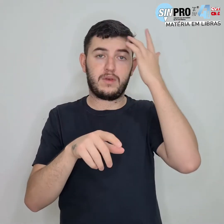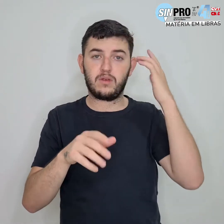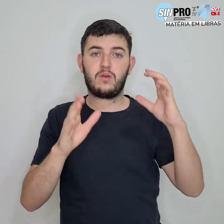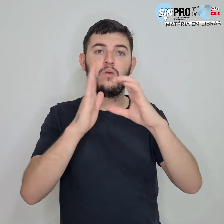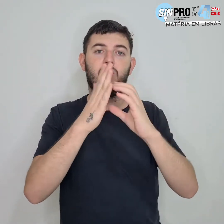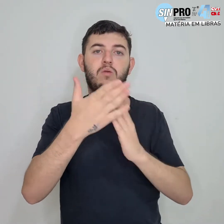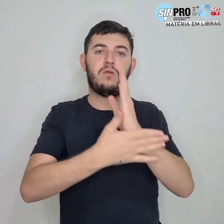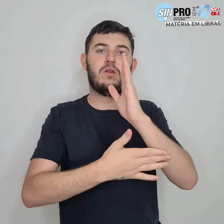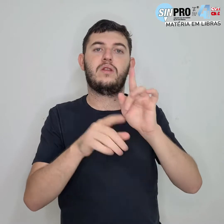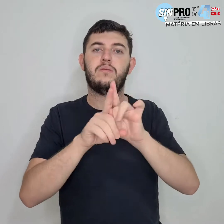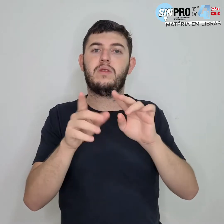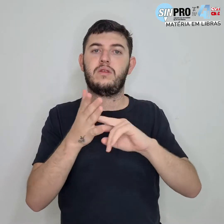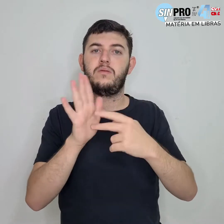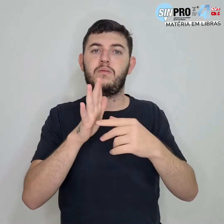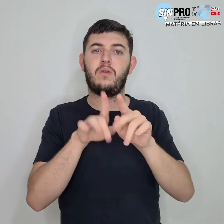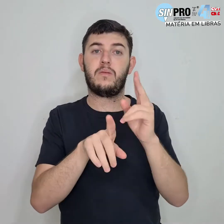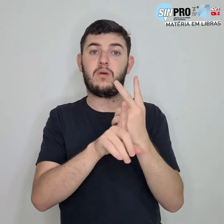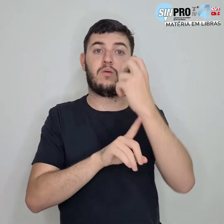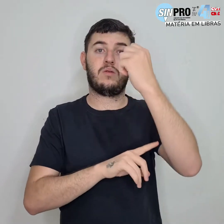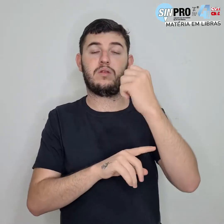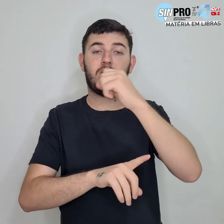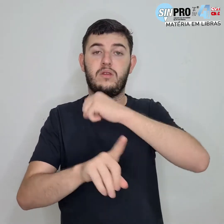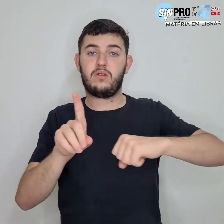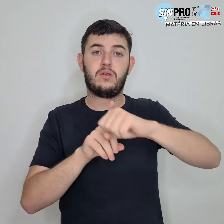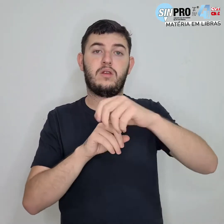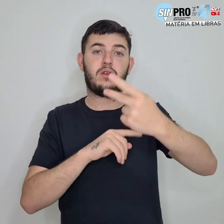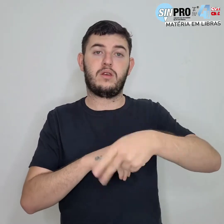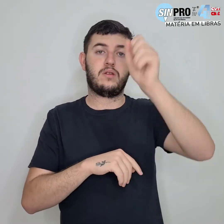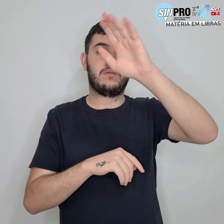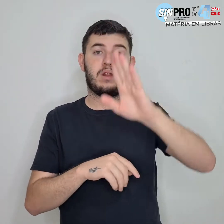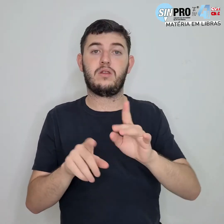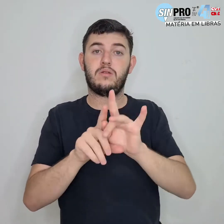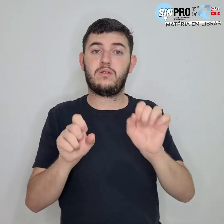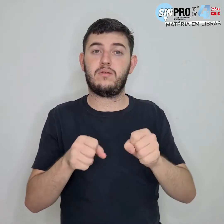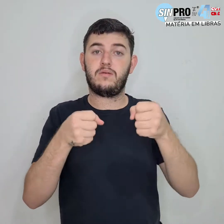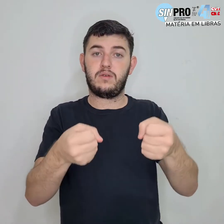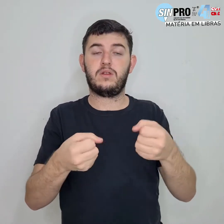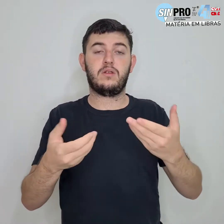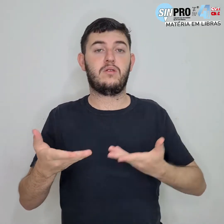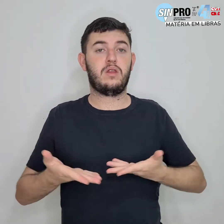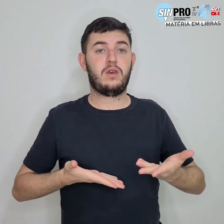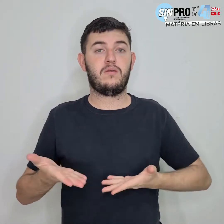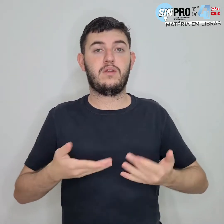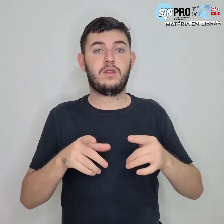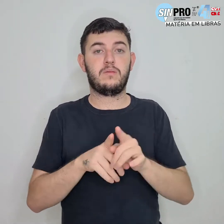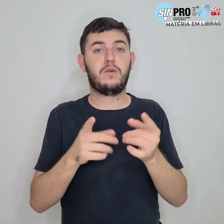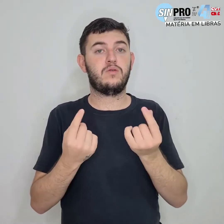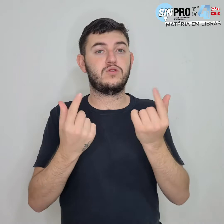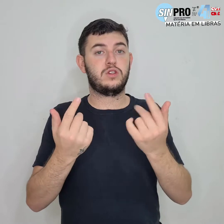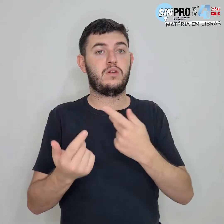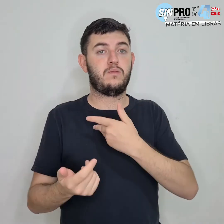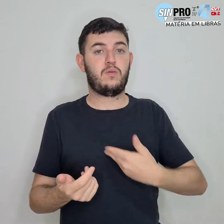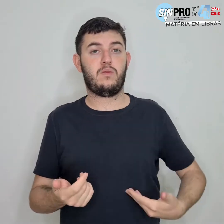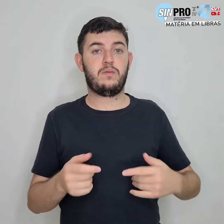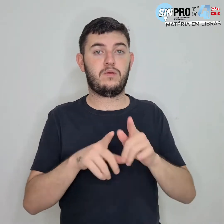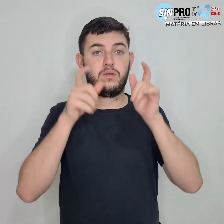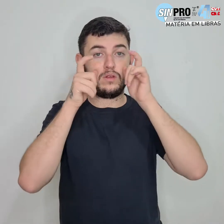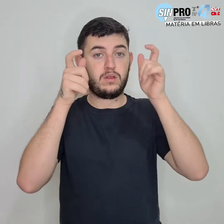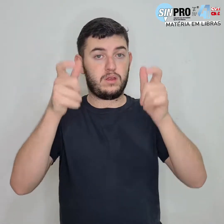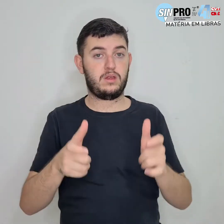conquistas da sociedade brasileira para defender os serviços e o dinheiro público dos interesses de políticos e empresários